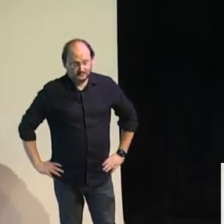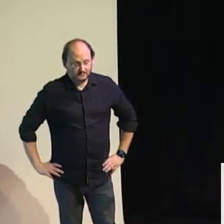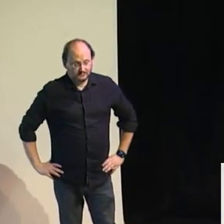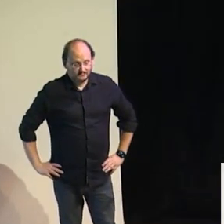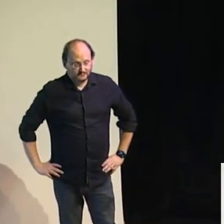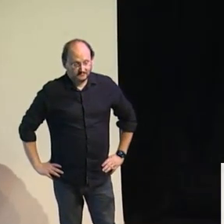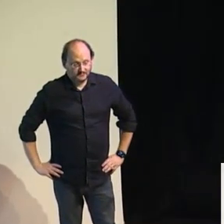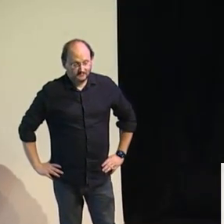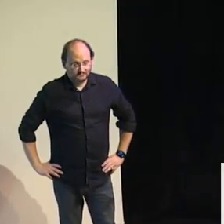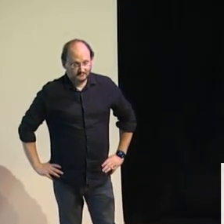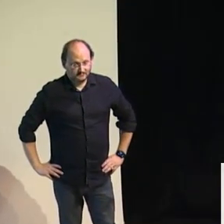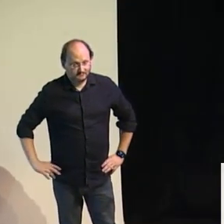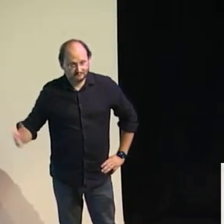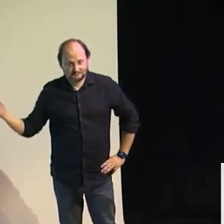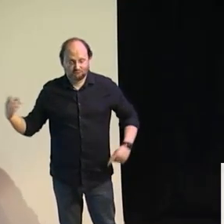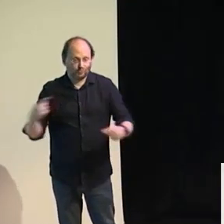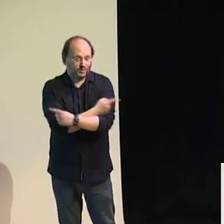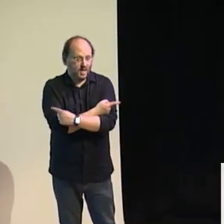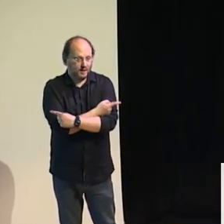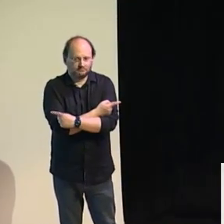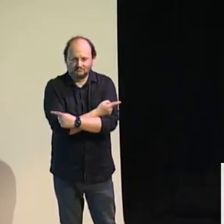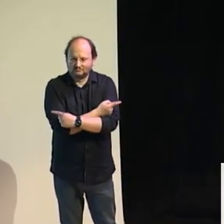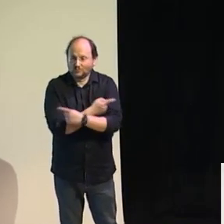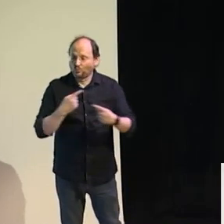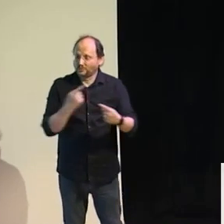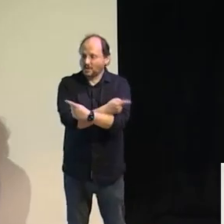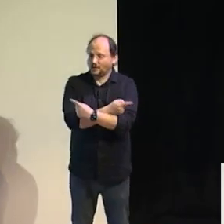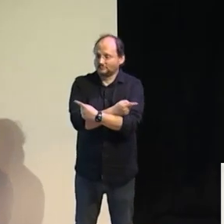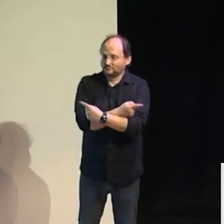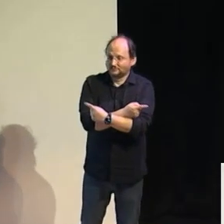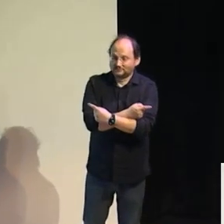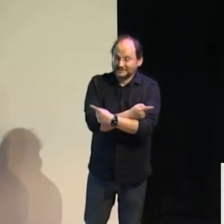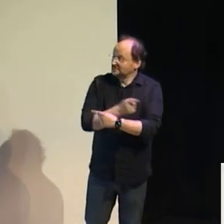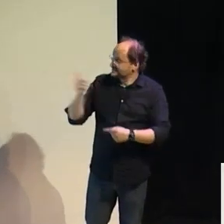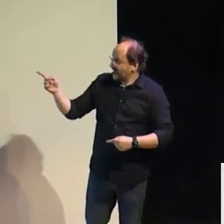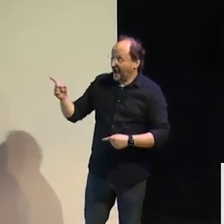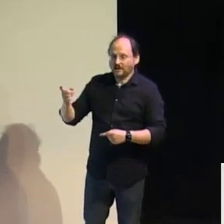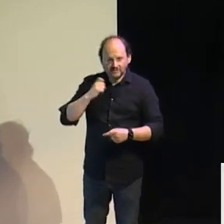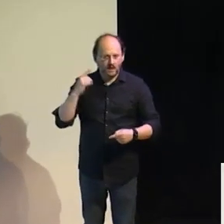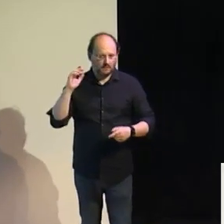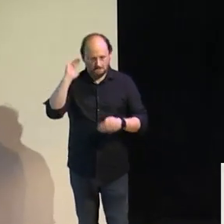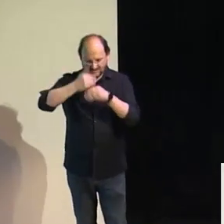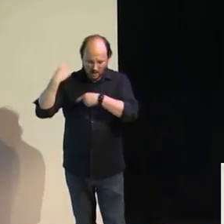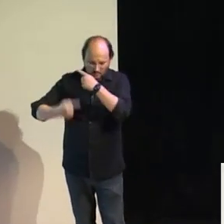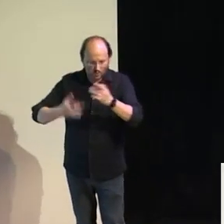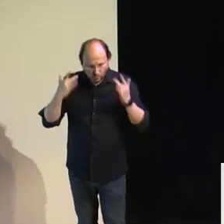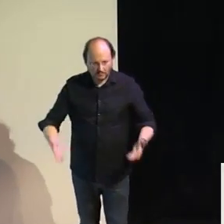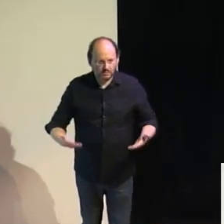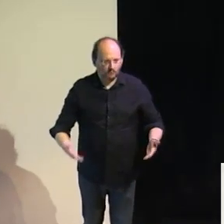Est-ce que je dois expliquer quelque chose sur ce signe-là ? Contraire. Ce signe de contraire en langue des signes existe de